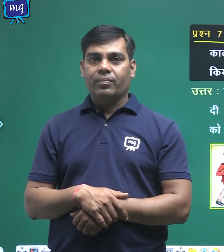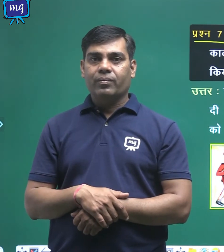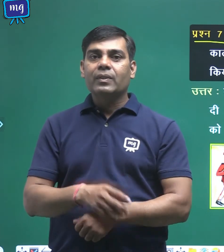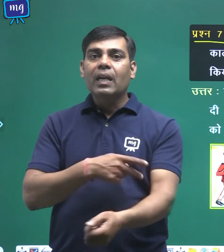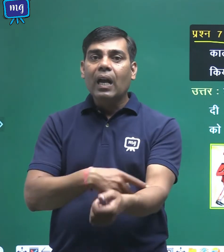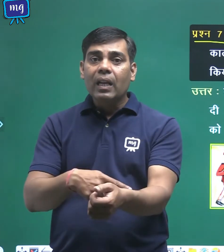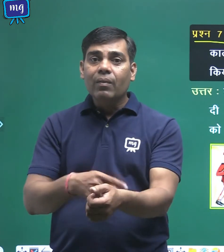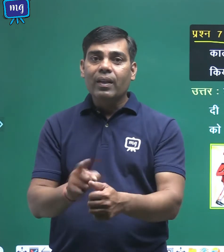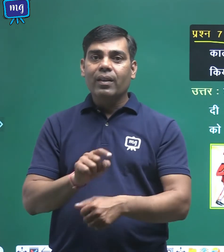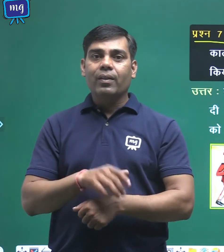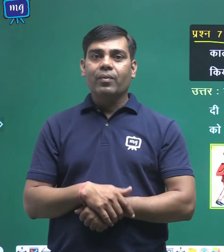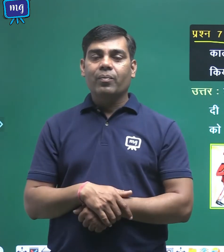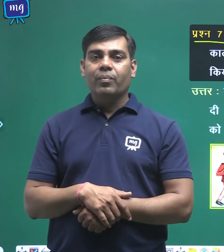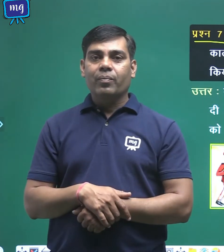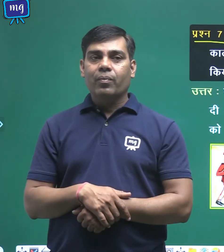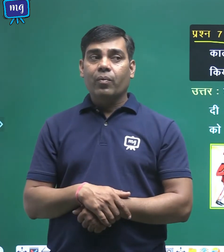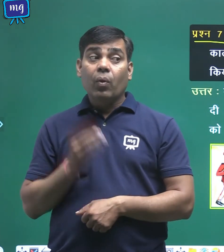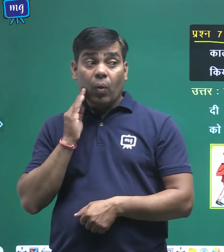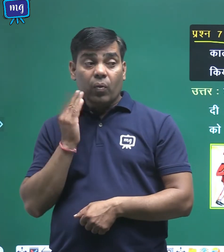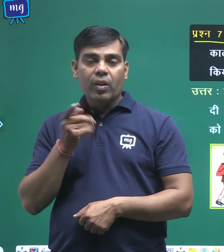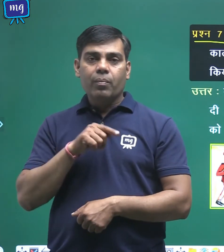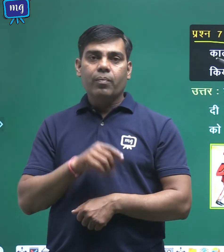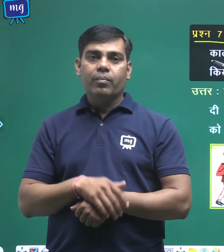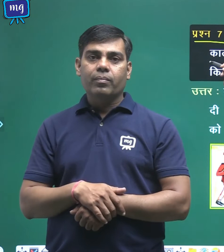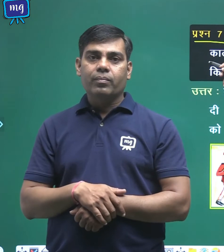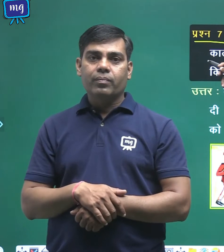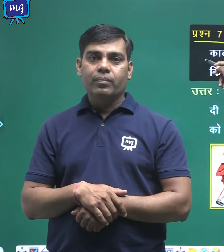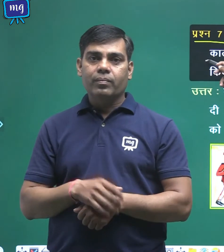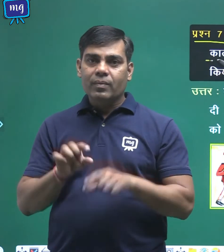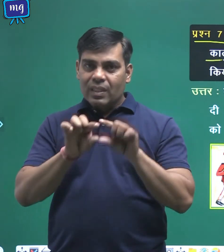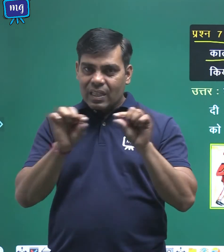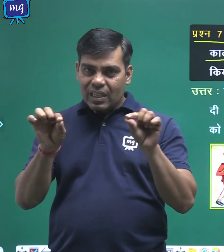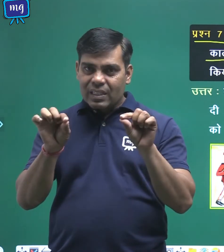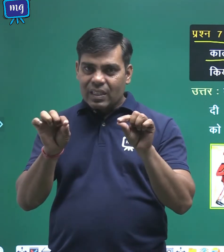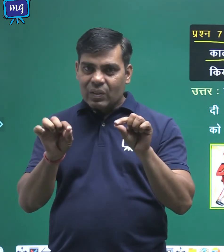कालीबाई ने जब रस्सी काट दी